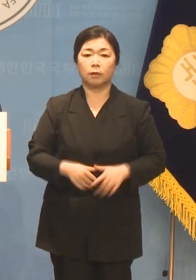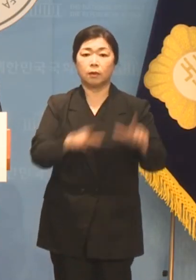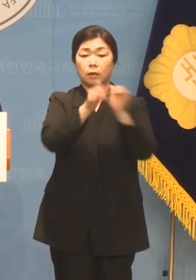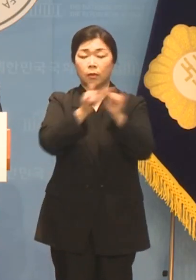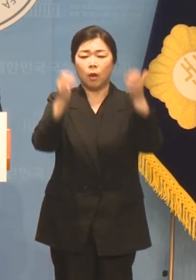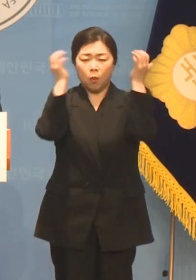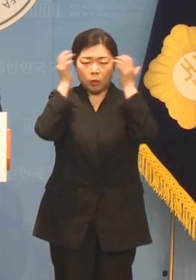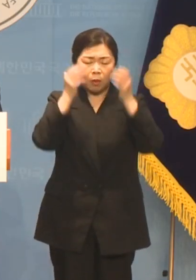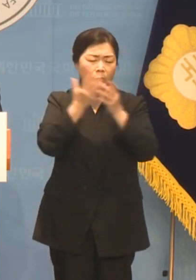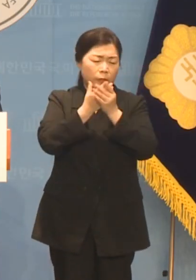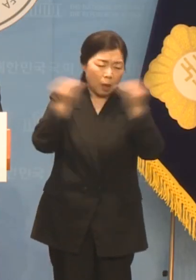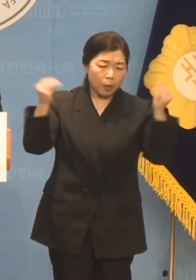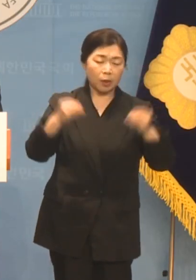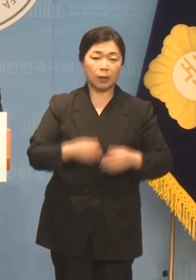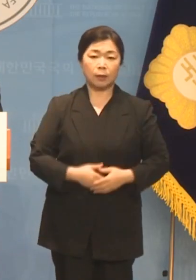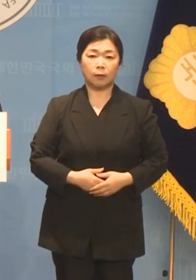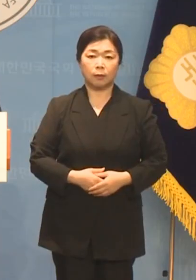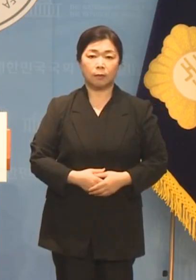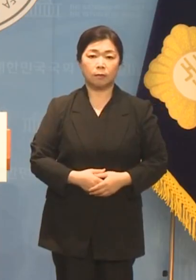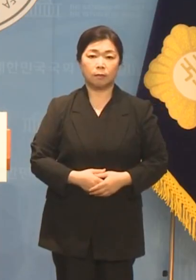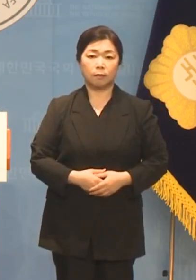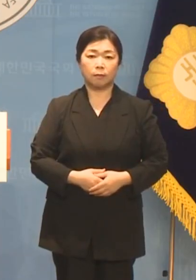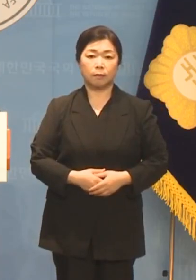외면한 매정한 추경입니다.